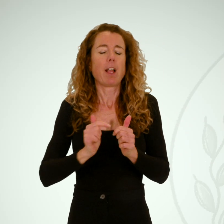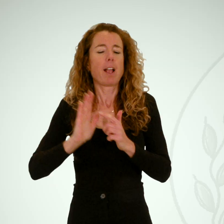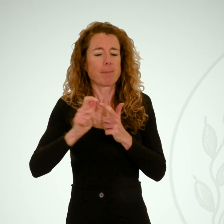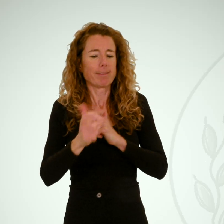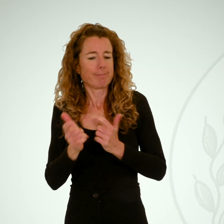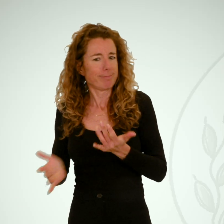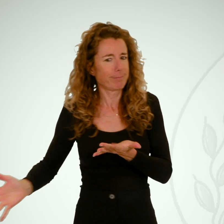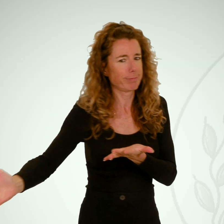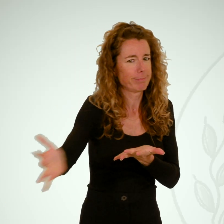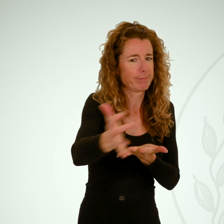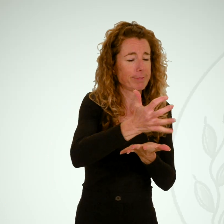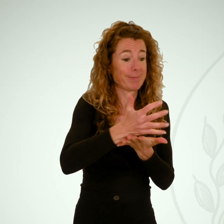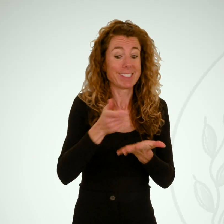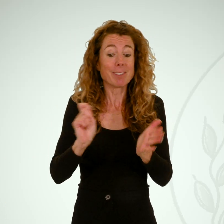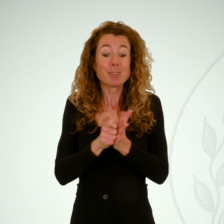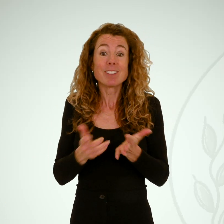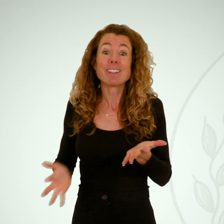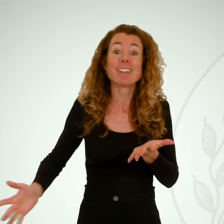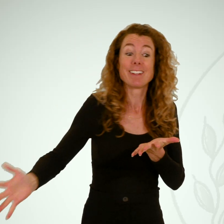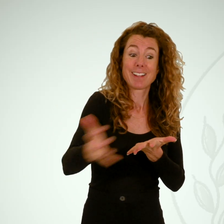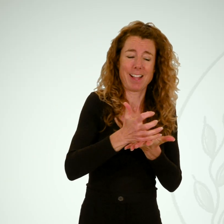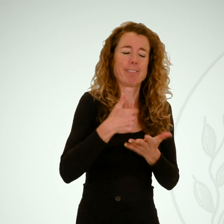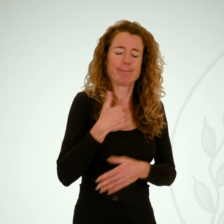moment de la récolte, je dirai aux ouvriers :